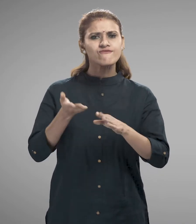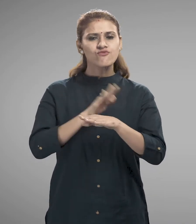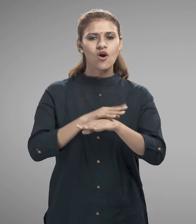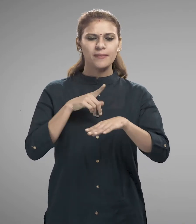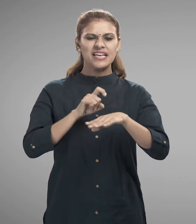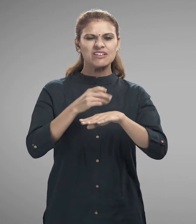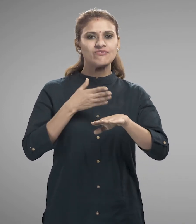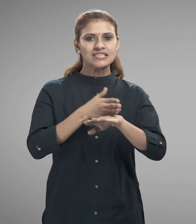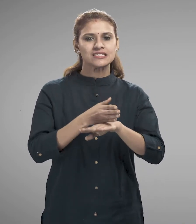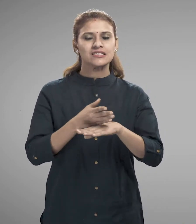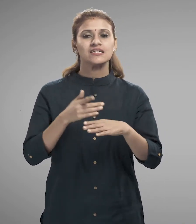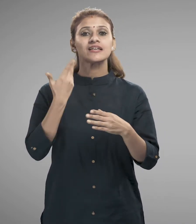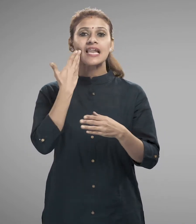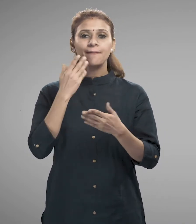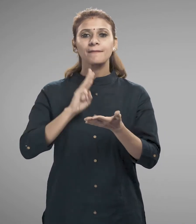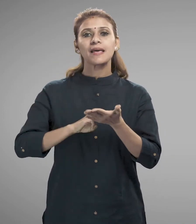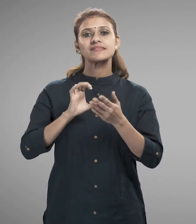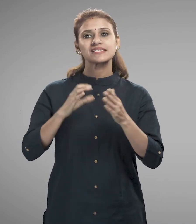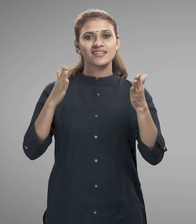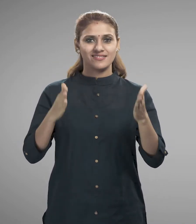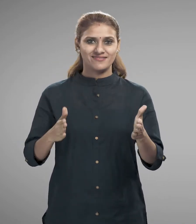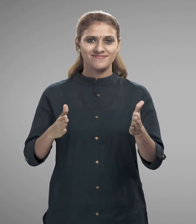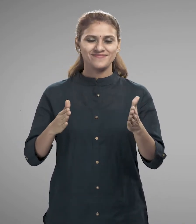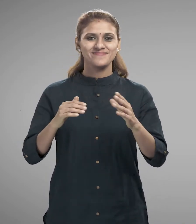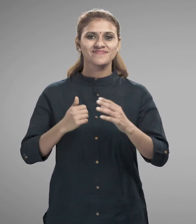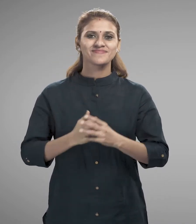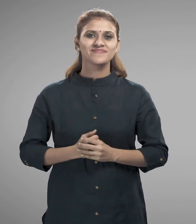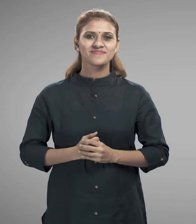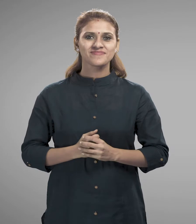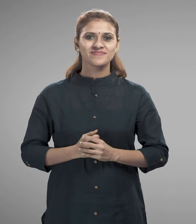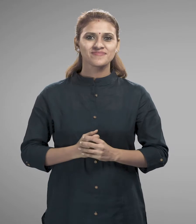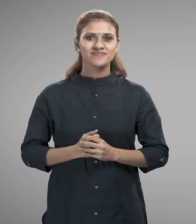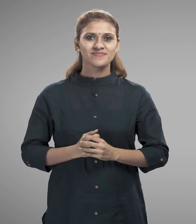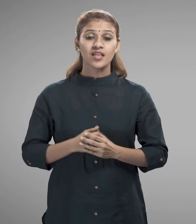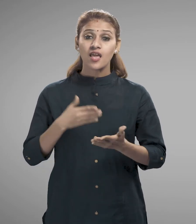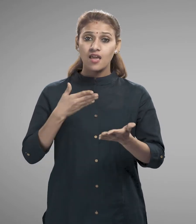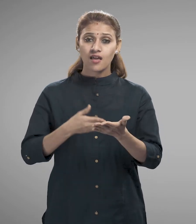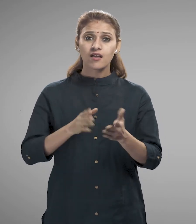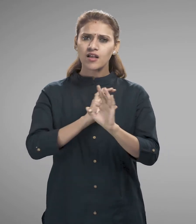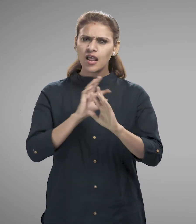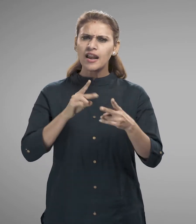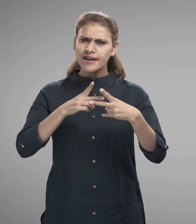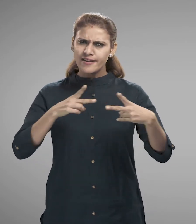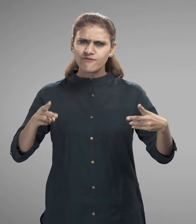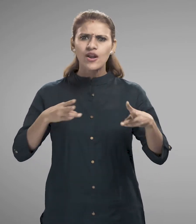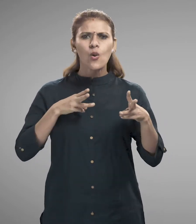हम आत्मविश्वास महसूस करें और संक्रमण से बचे रहें। ये करने के लिए कुछ तरीके